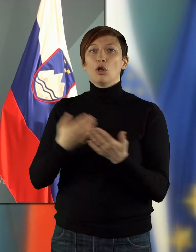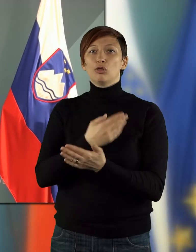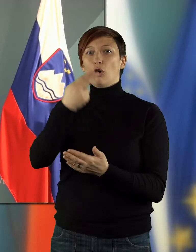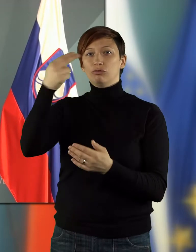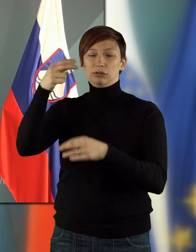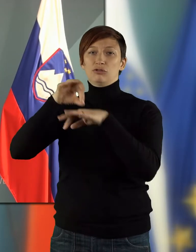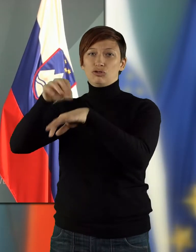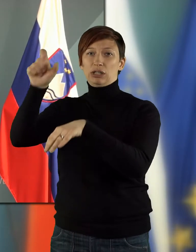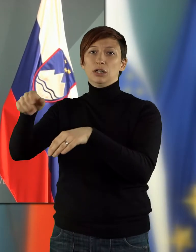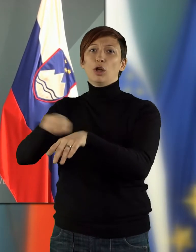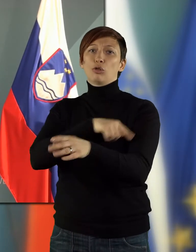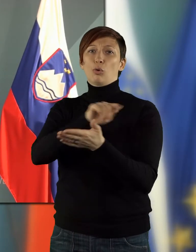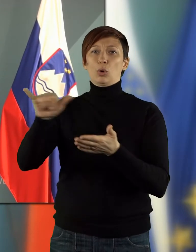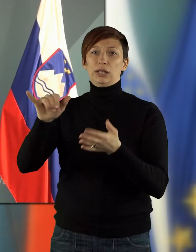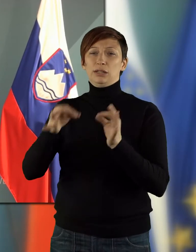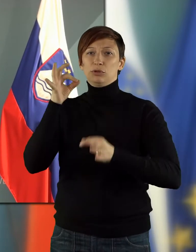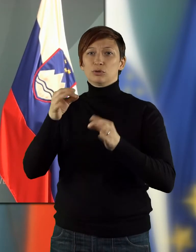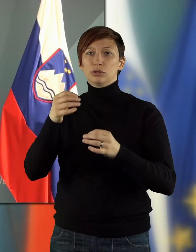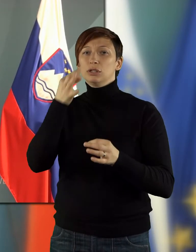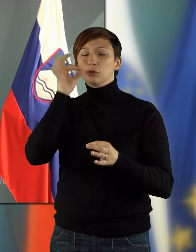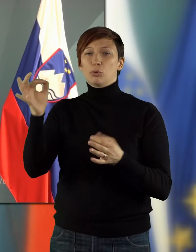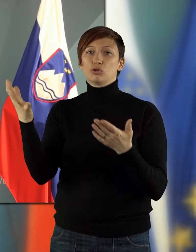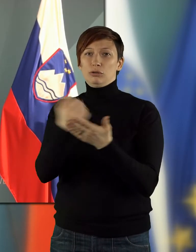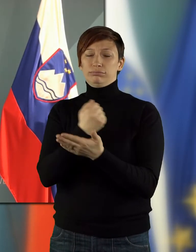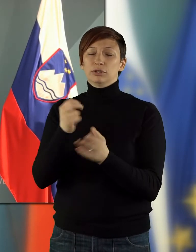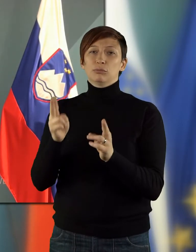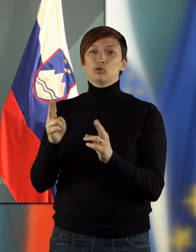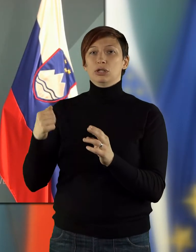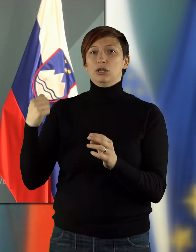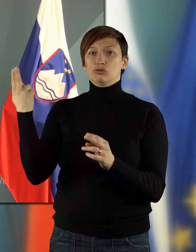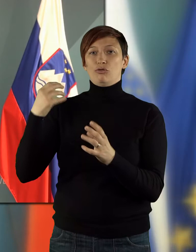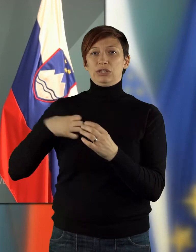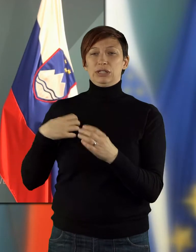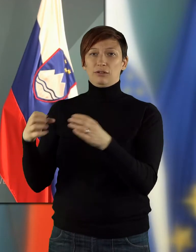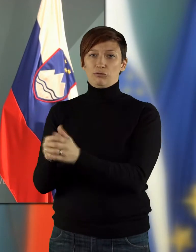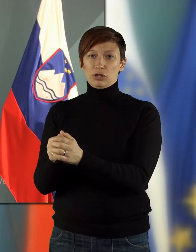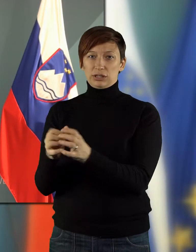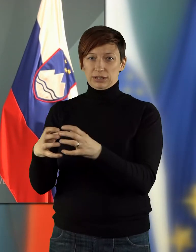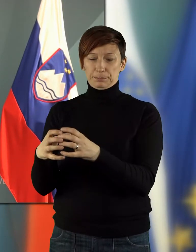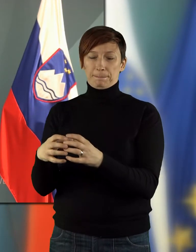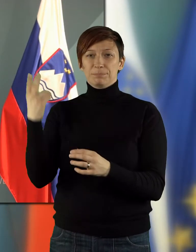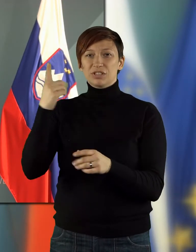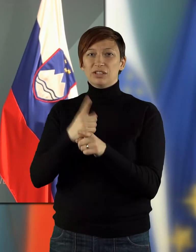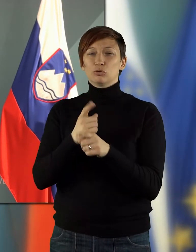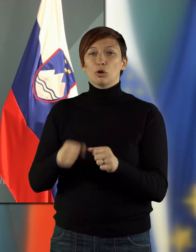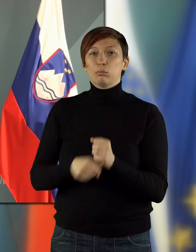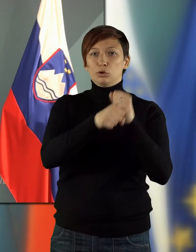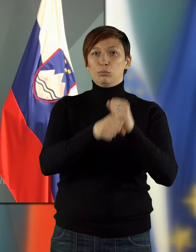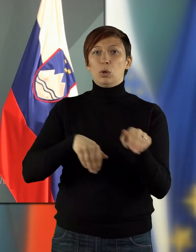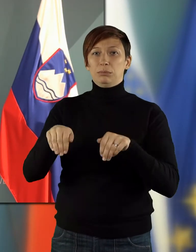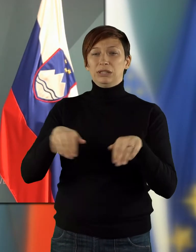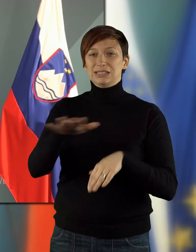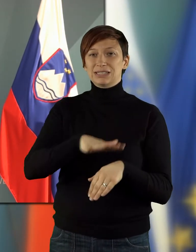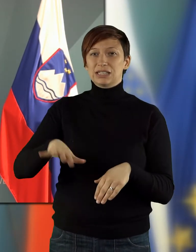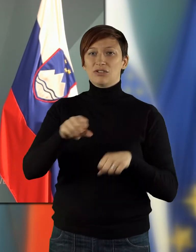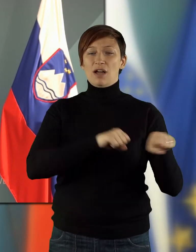Verjamem, da bo novi načelnik s svojimi dolgoletnimi izkušnjami pripomogel k izboljšanju Slovenske vojske. Seveda, prav tako ob veliki